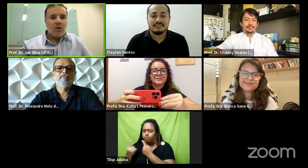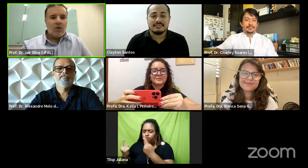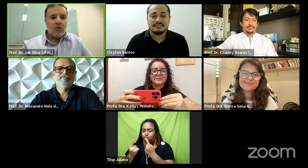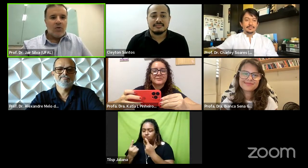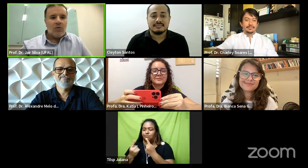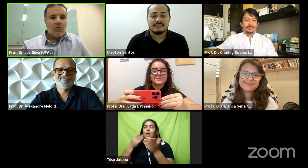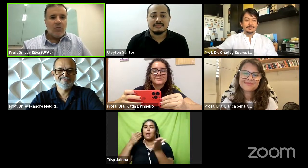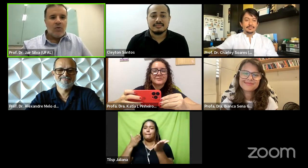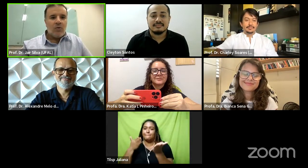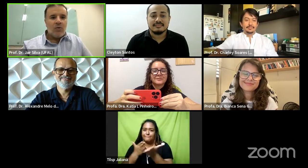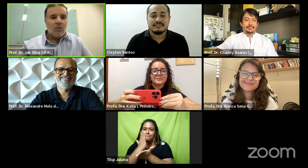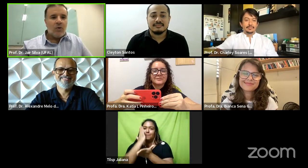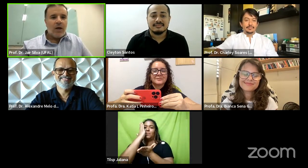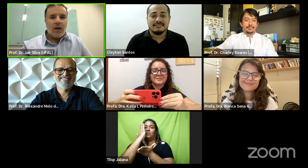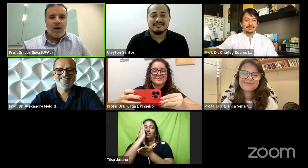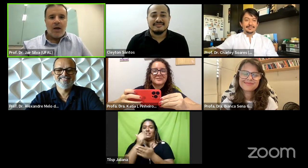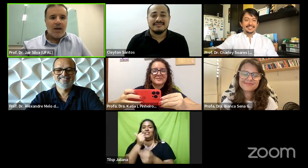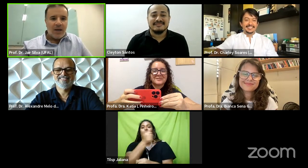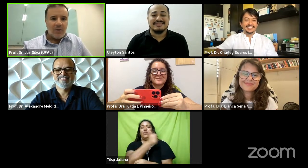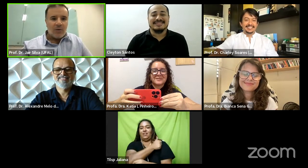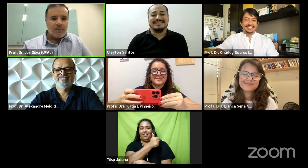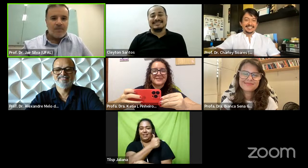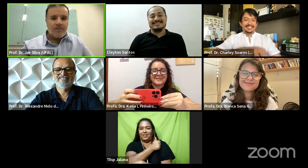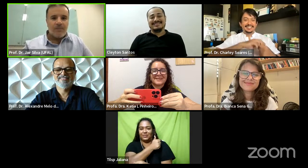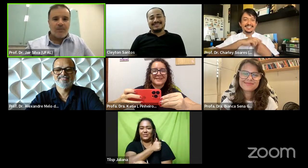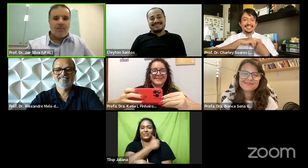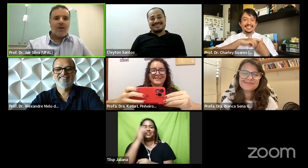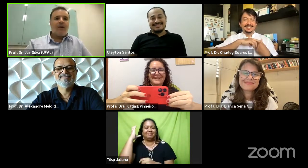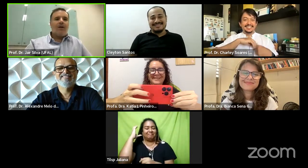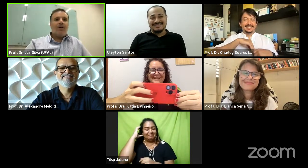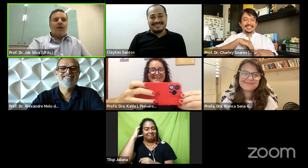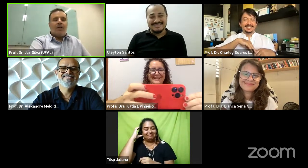aprovação do Cleiton.